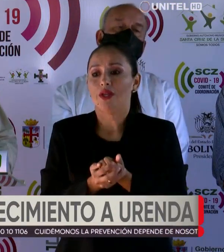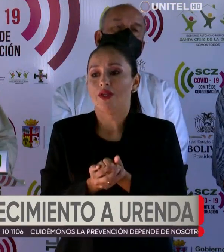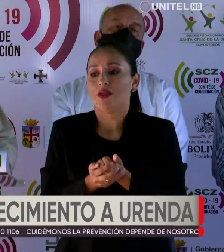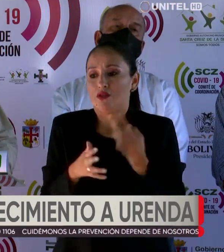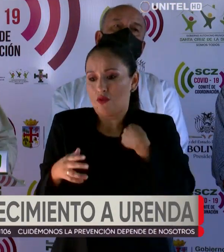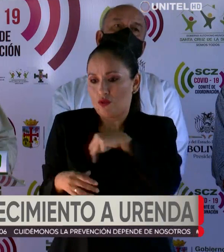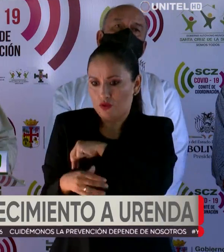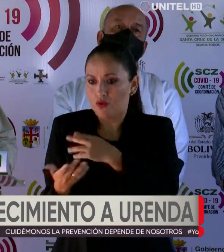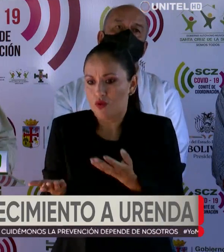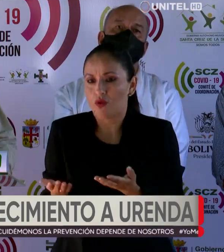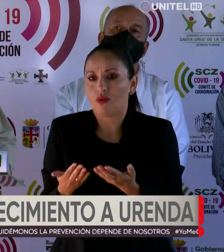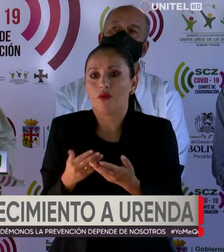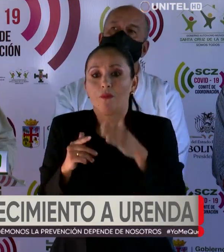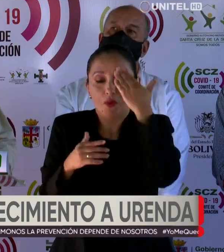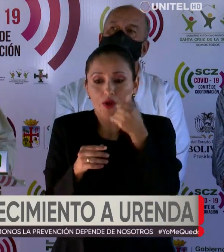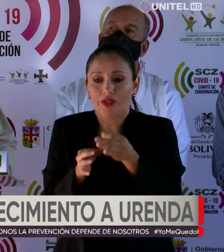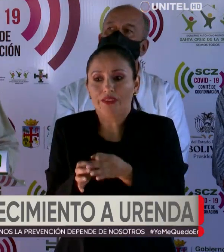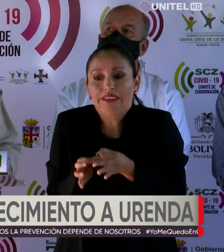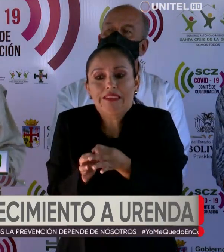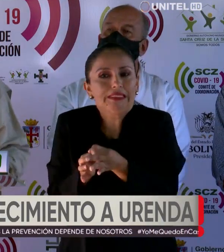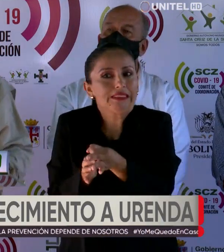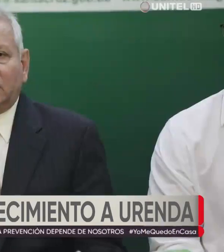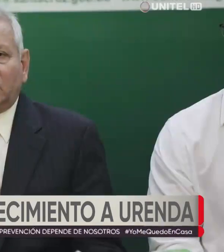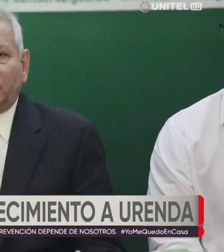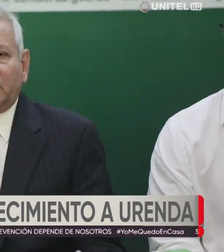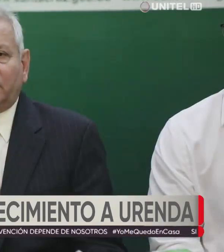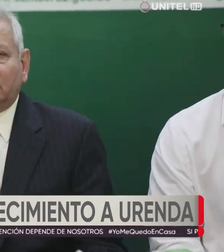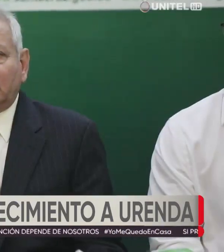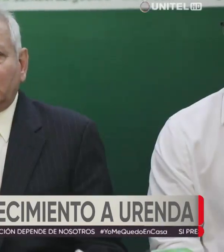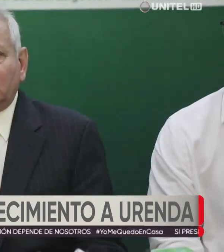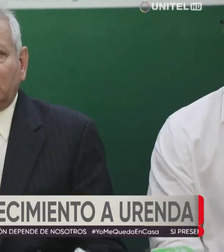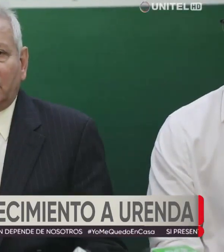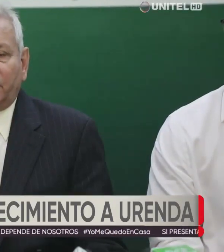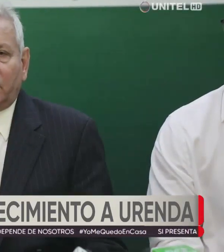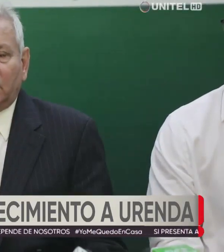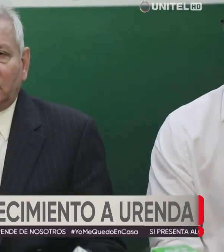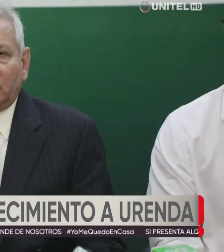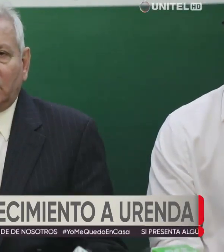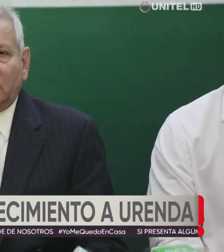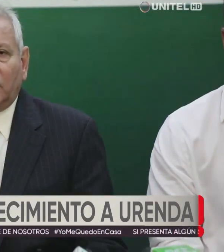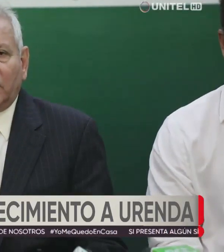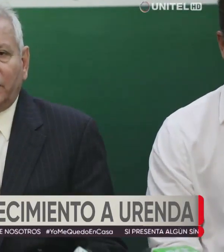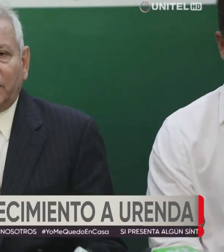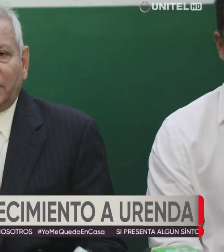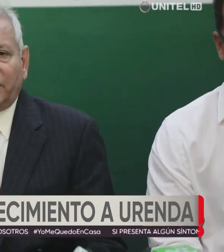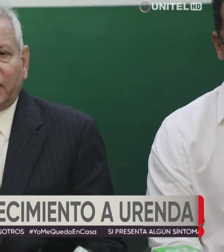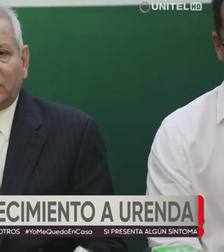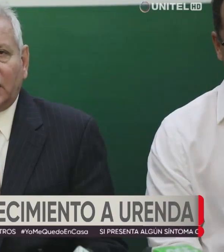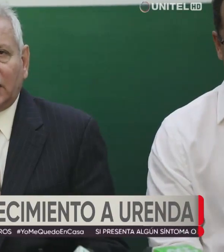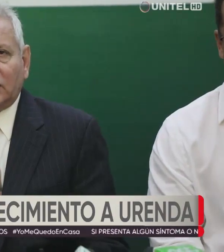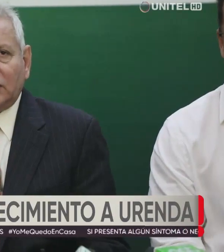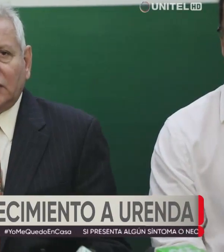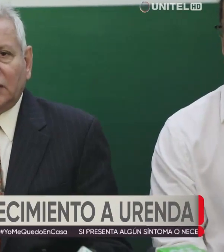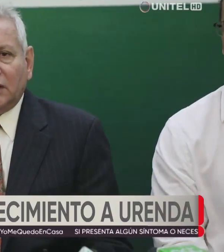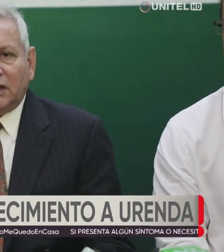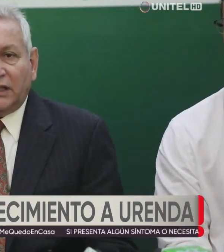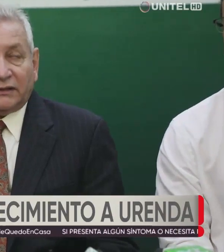adelante, dice el comunicado que hace instantes fue lanzada en las redes sociales oficiales de la gobernación y del gobernador de Santa Cruz,